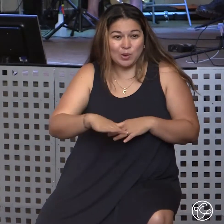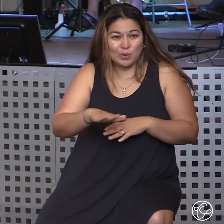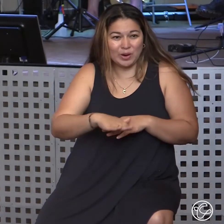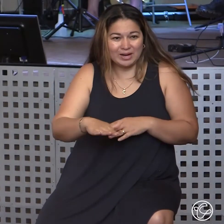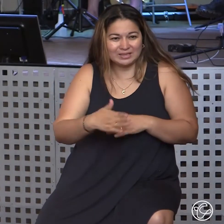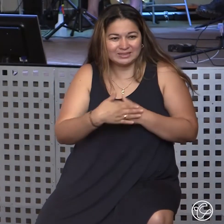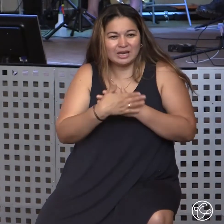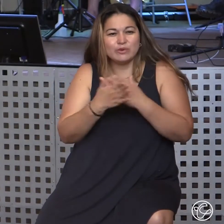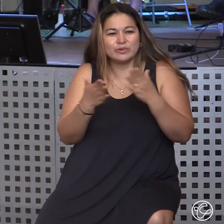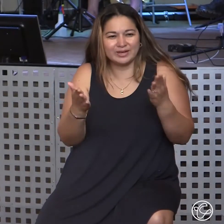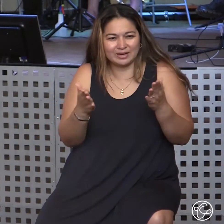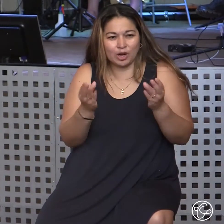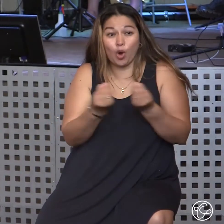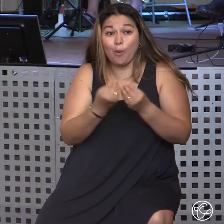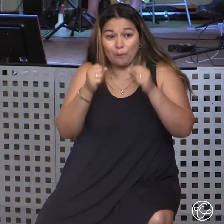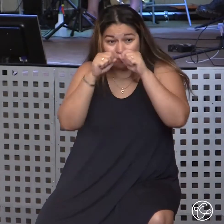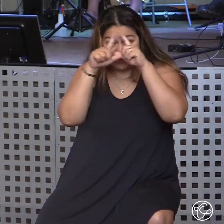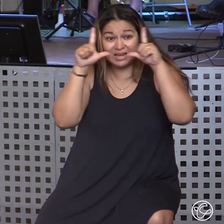honra.